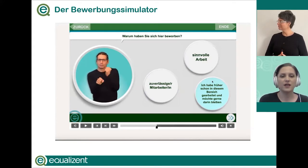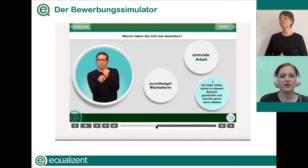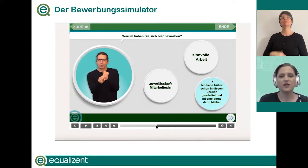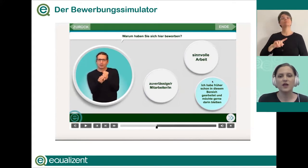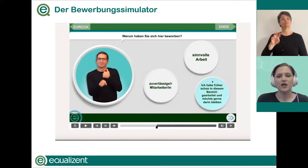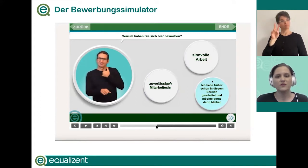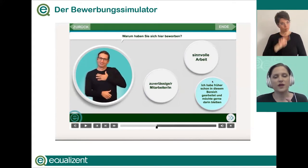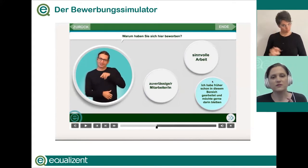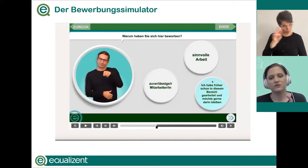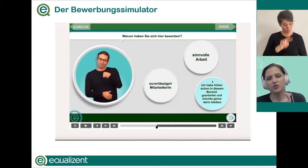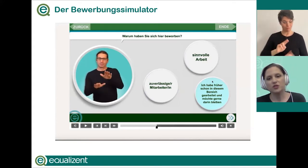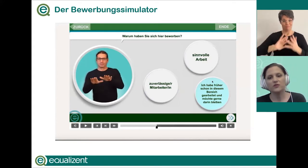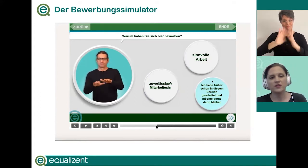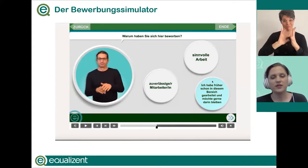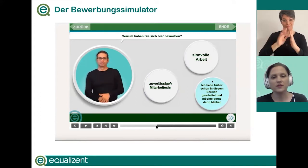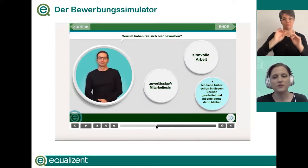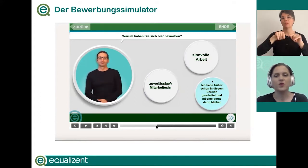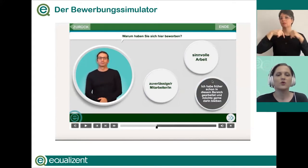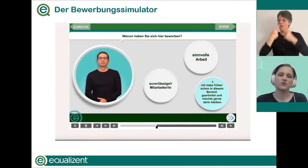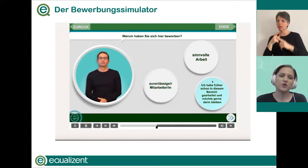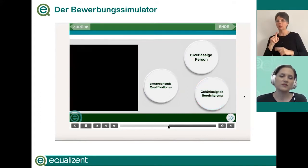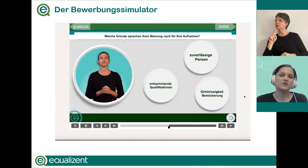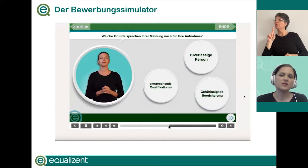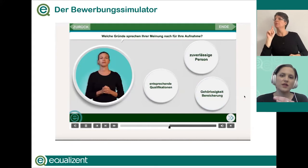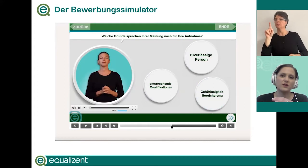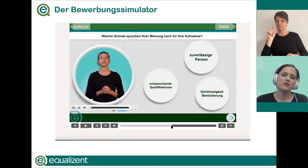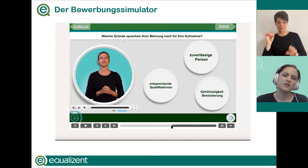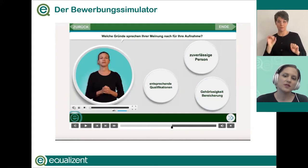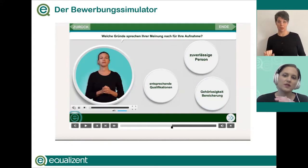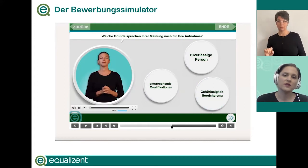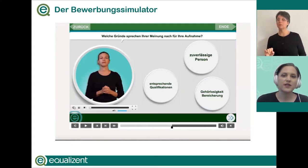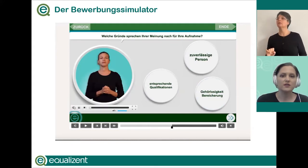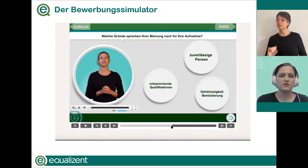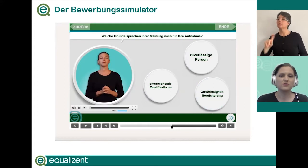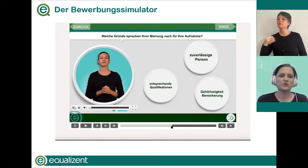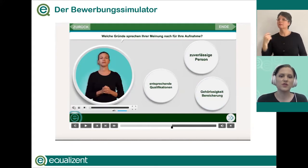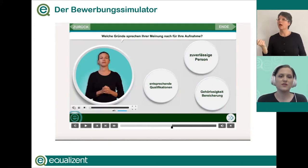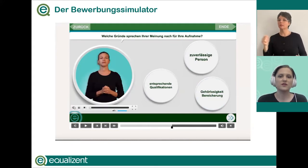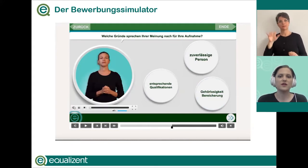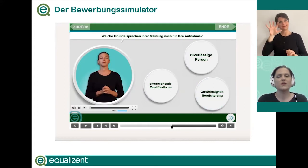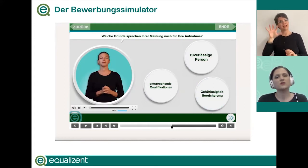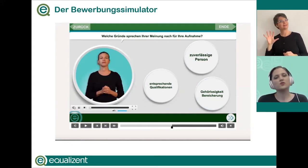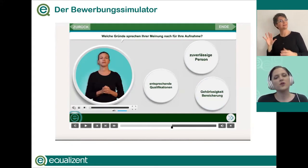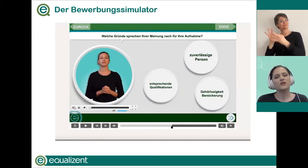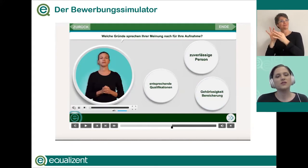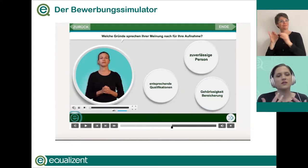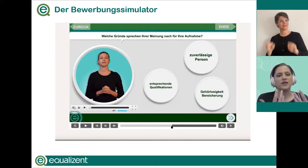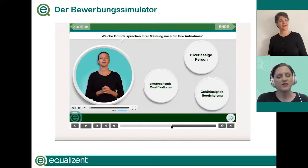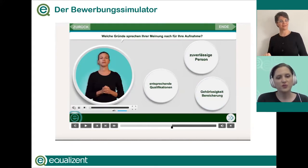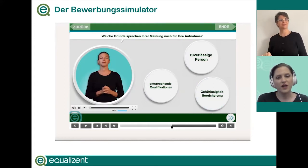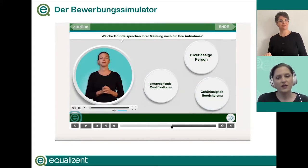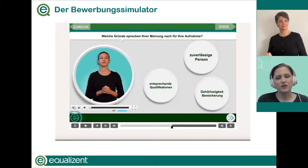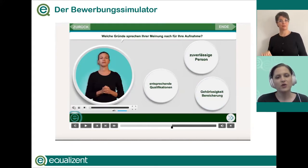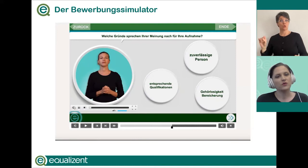die Teilnehmerin auf ein Stichwort klicken und dort sieht er oder sie dann den Text dazu. Das heißt, der Zugang ist in